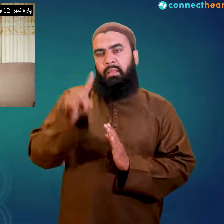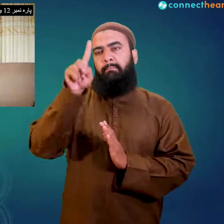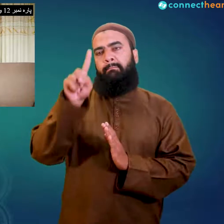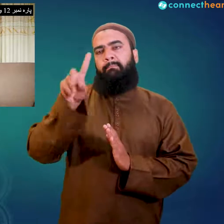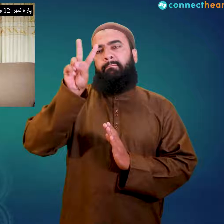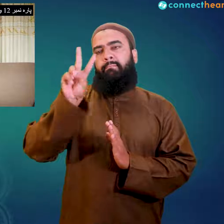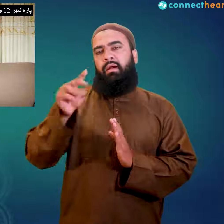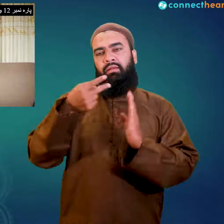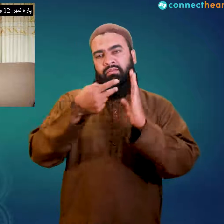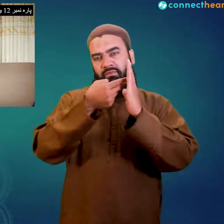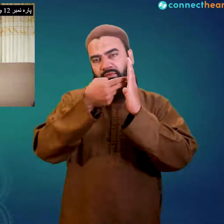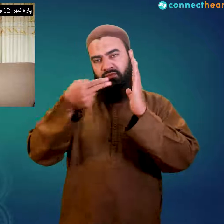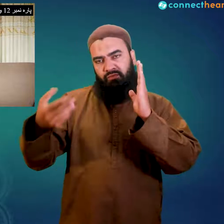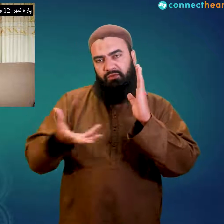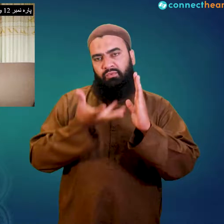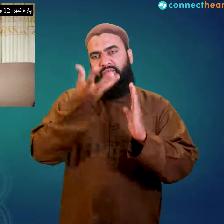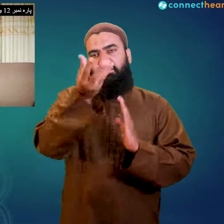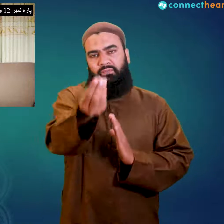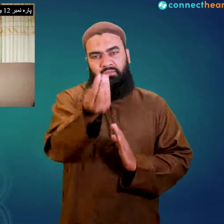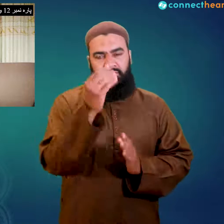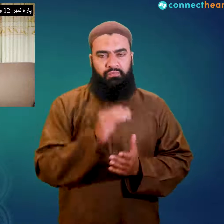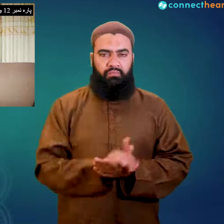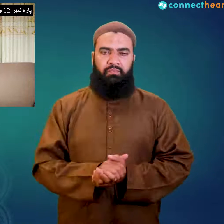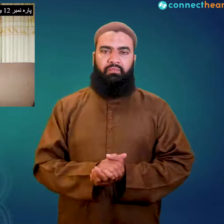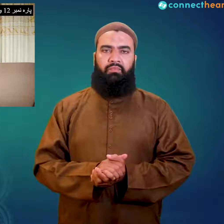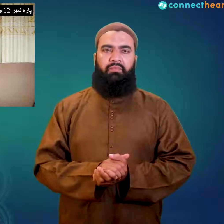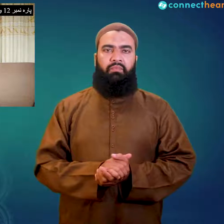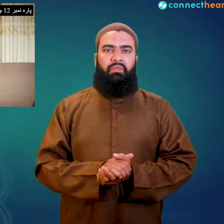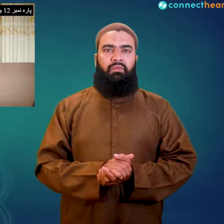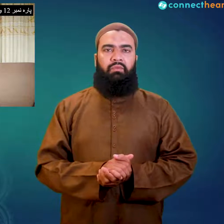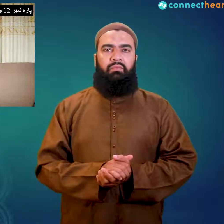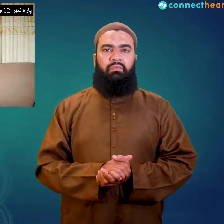نمبر 12 کا خلاصہ آپ کی خدمت میں پیش ہے۔